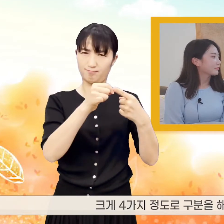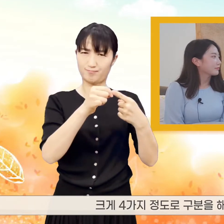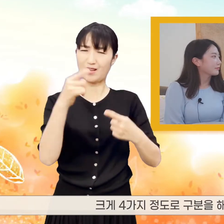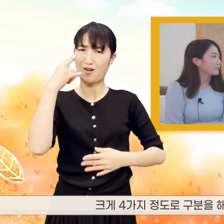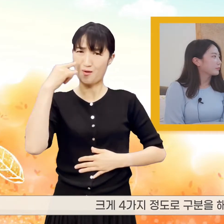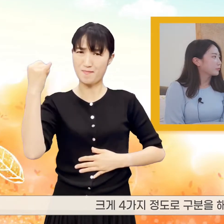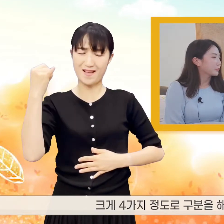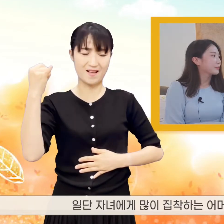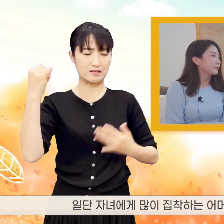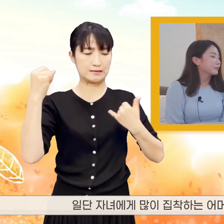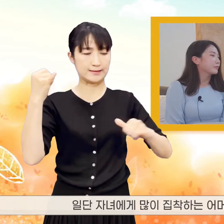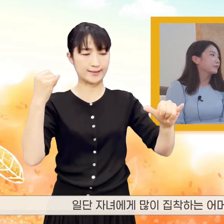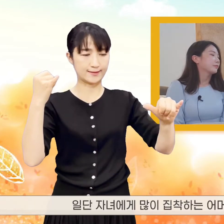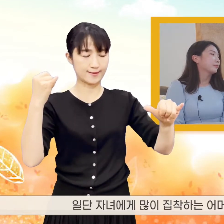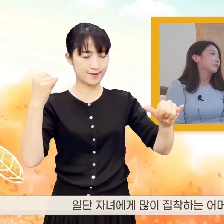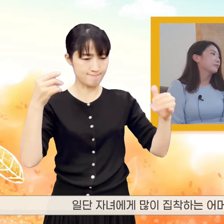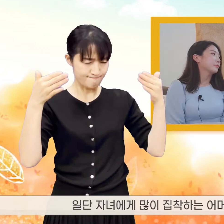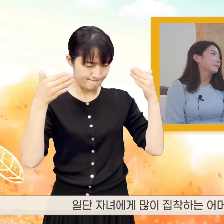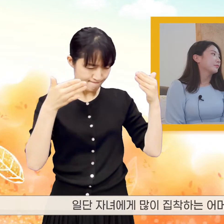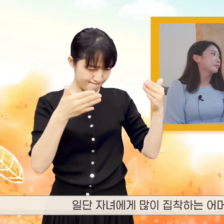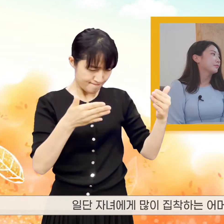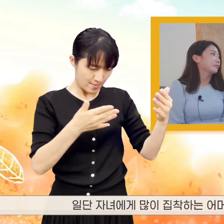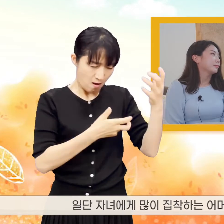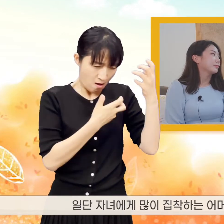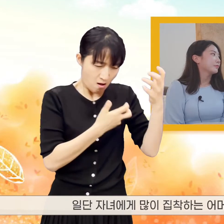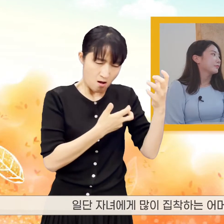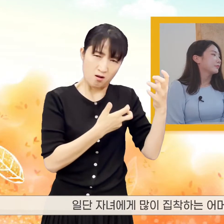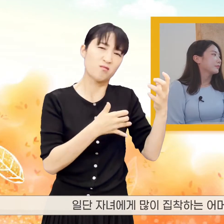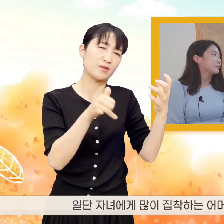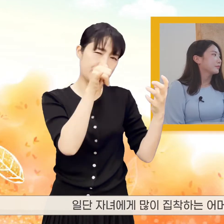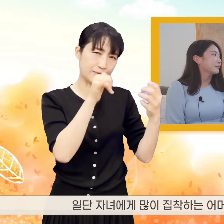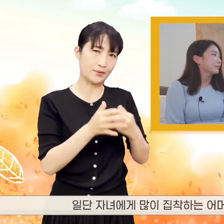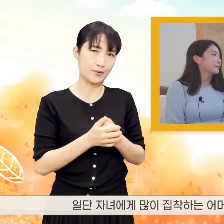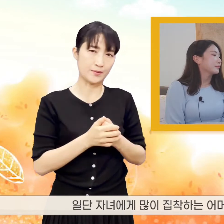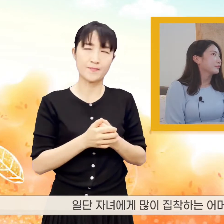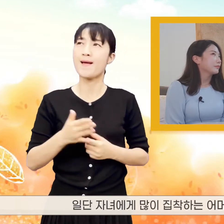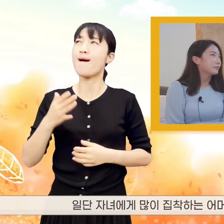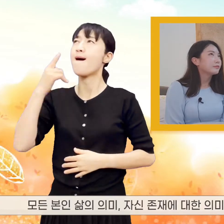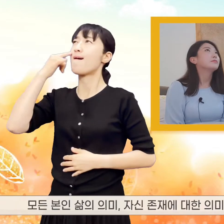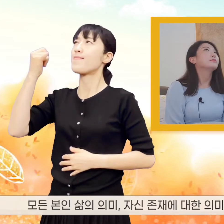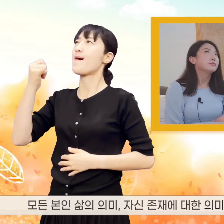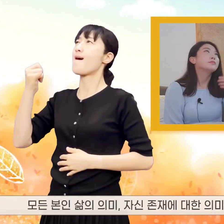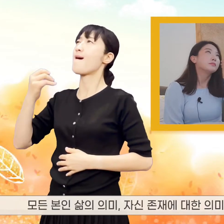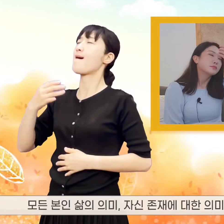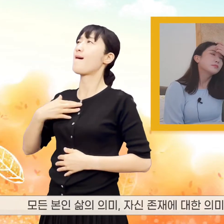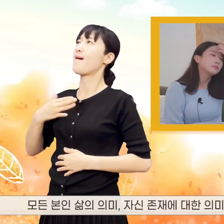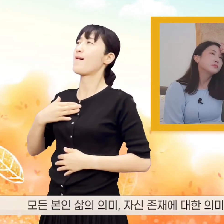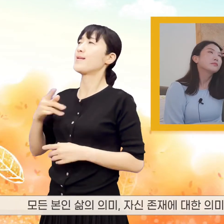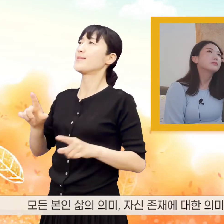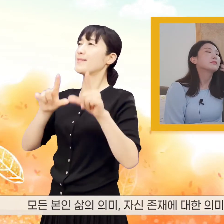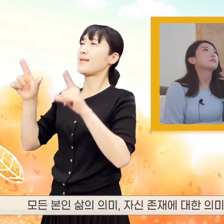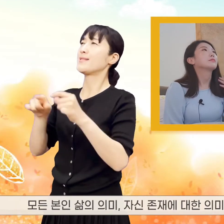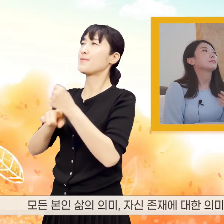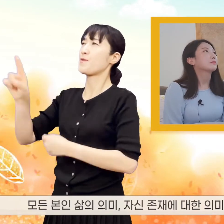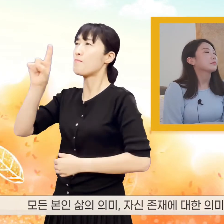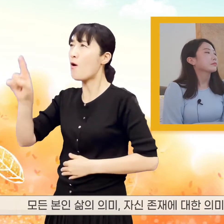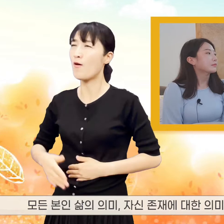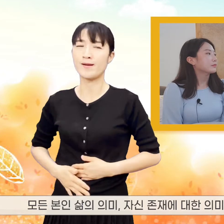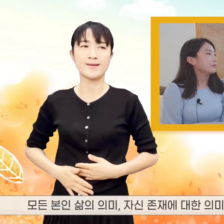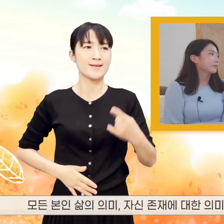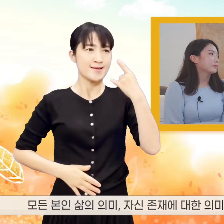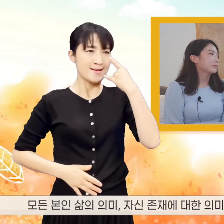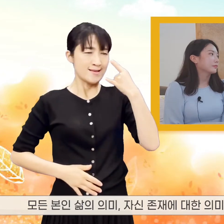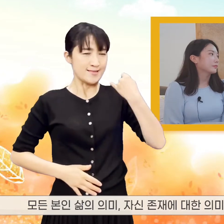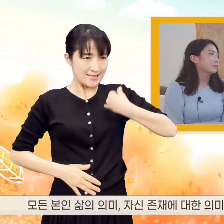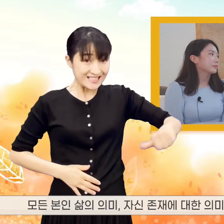구분을 해봤는데요. 일단은 자녀한테 많이 집착하는 어머니들이 계시죠. 모든 어떤 본인의 삶의